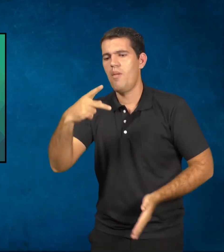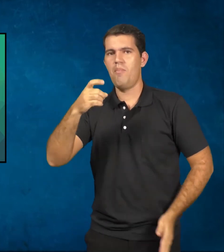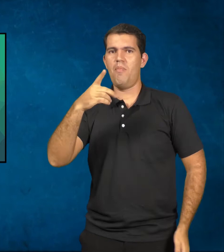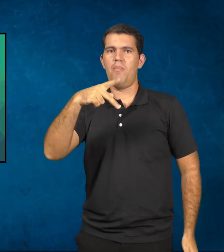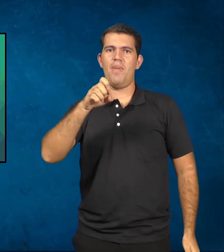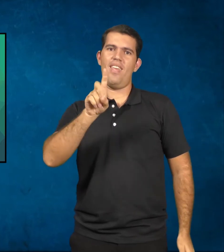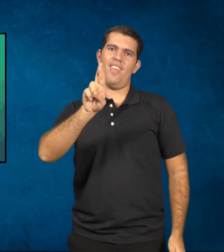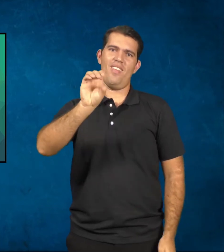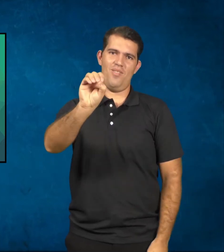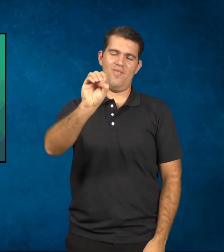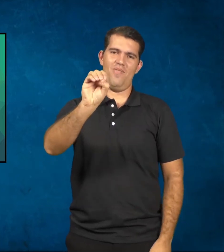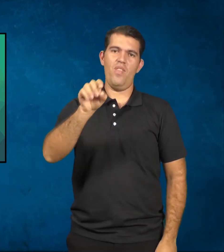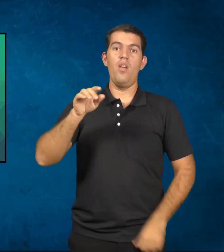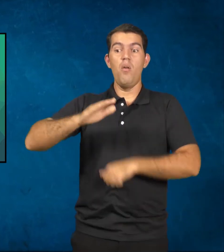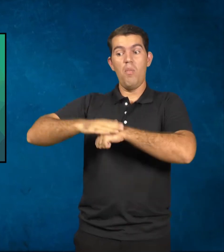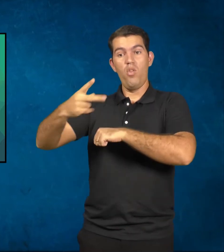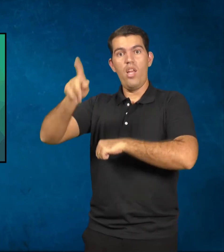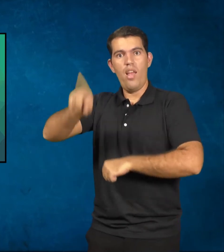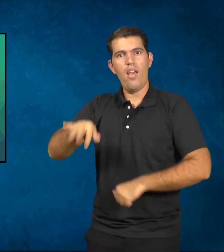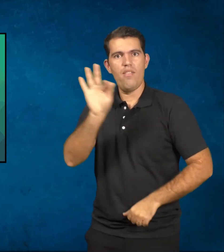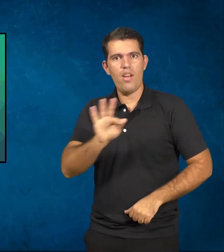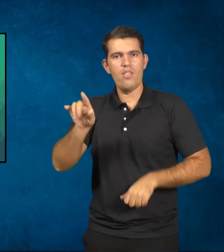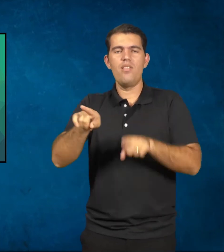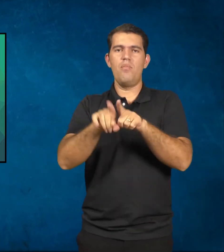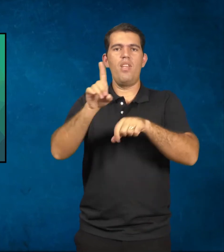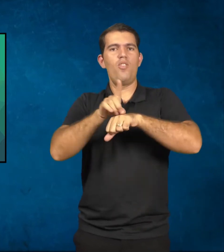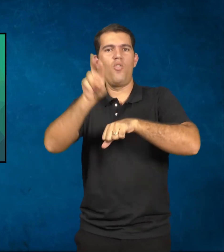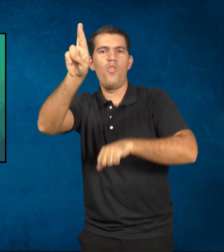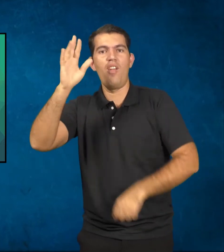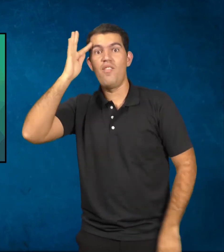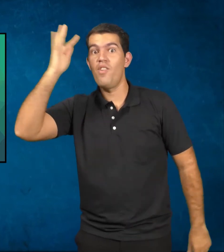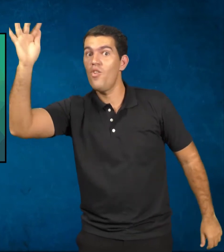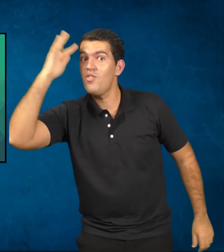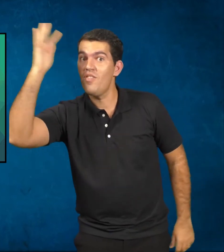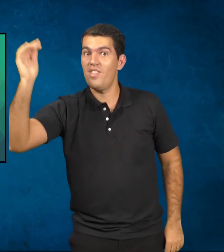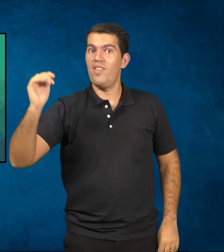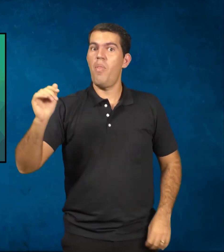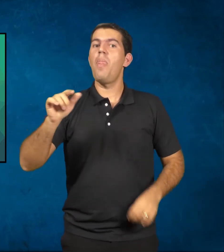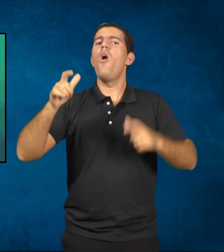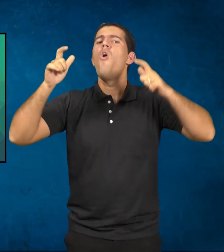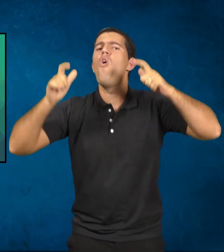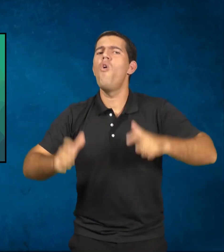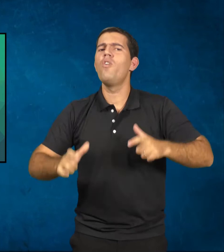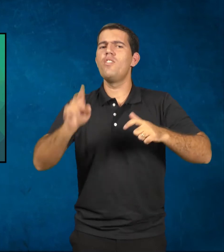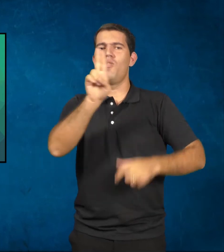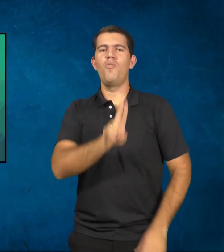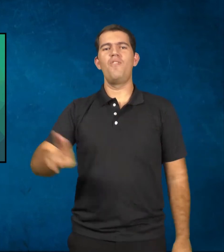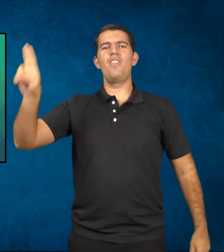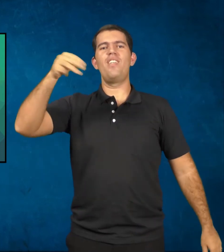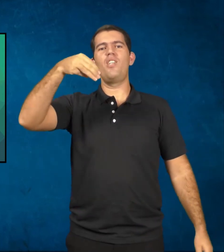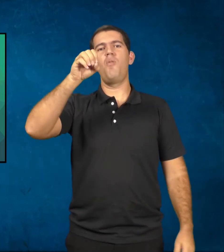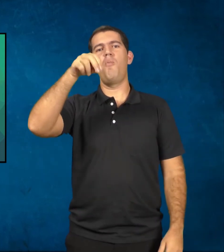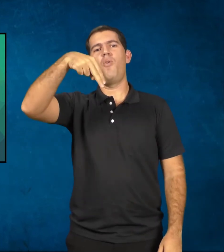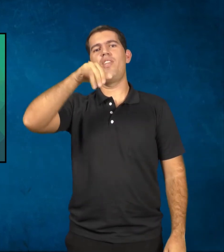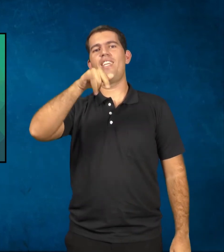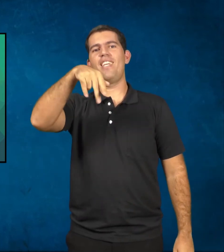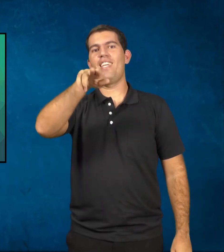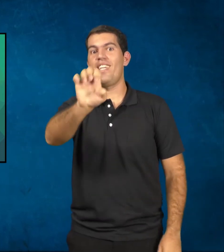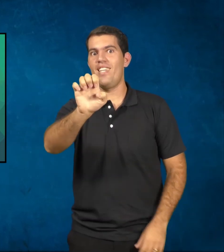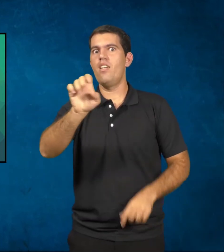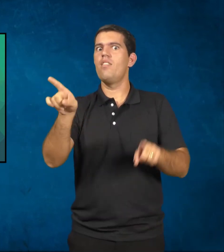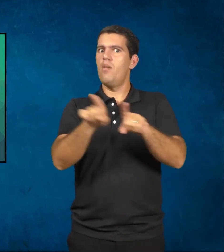Jorge. Ele possui graduação e doutorado em filosofia pela Universidade de Munique, mais